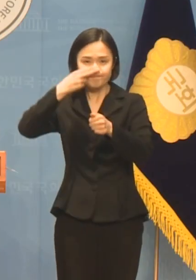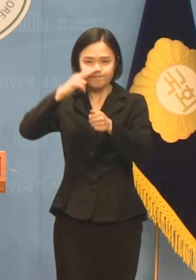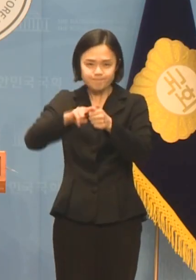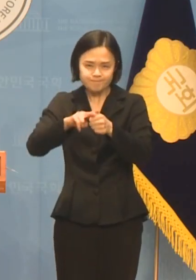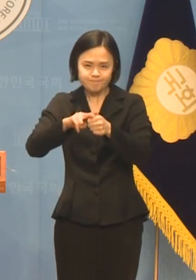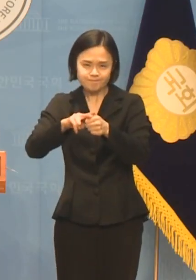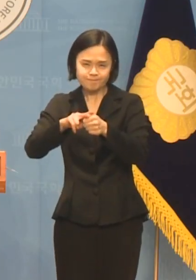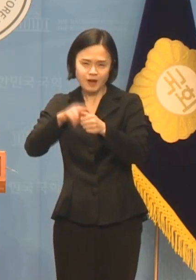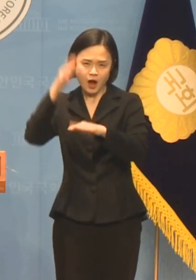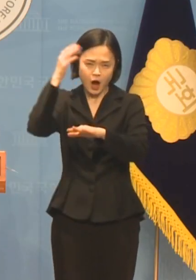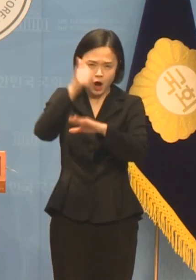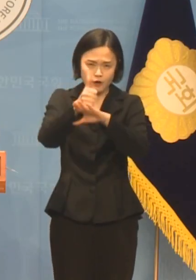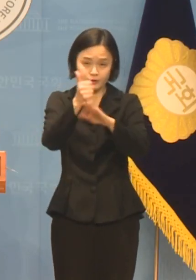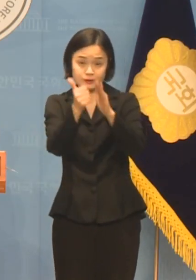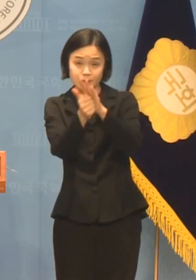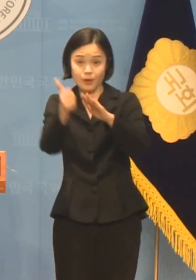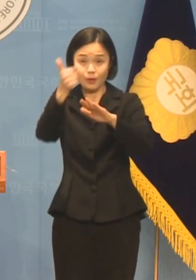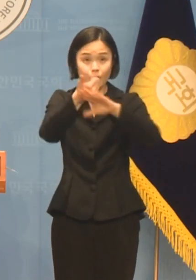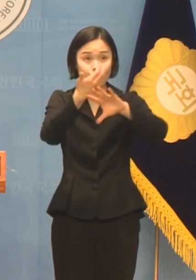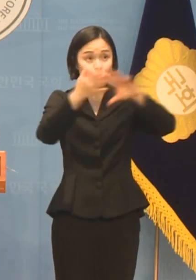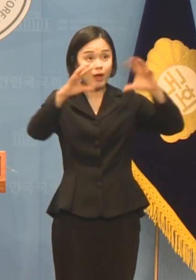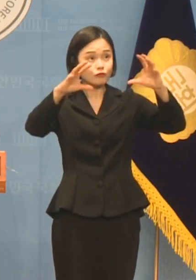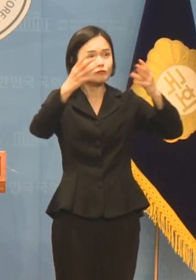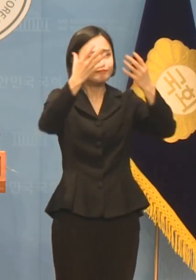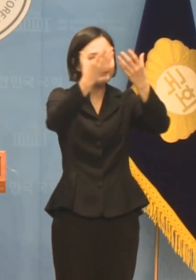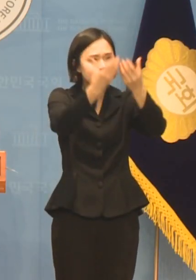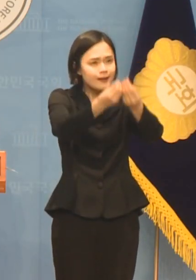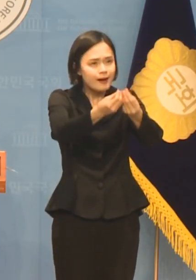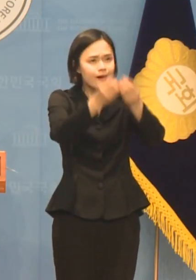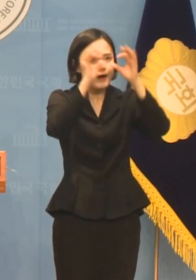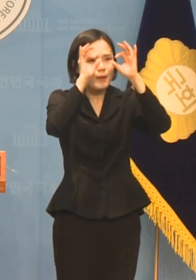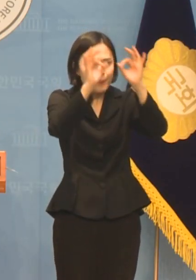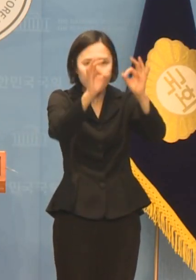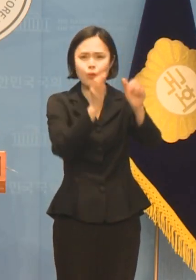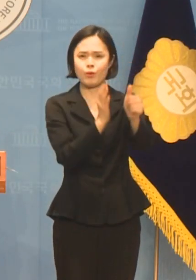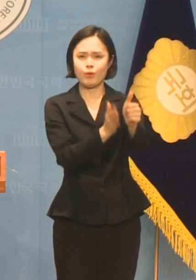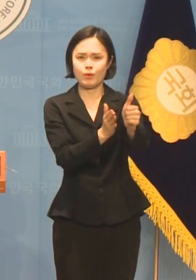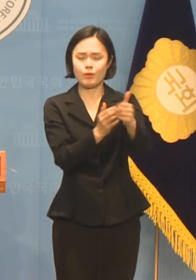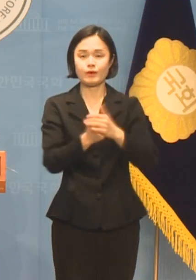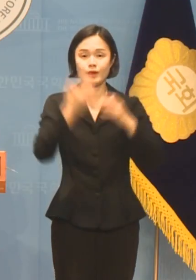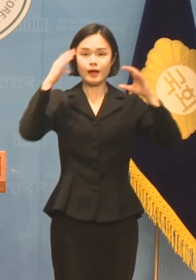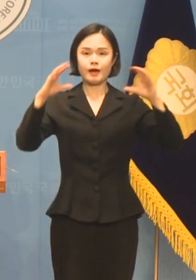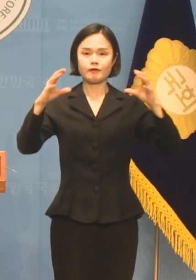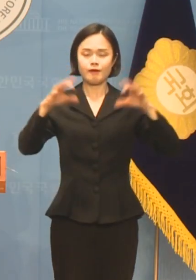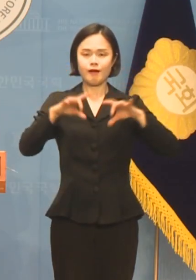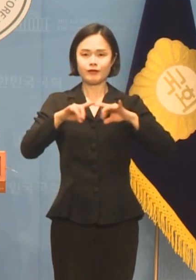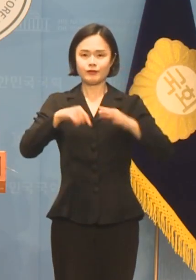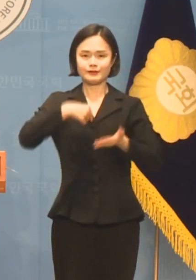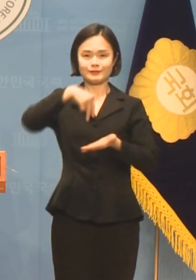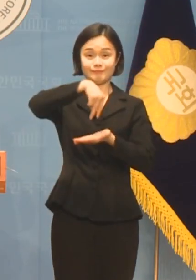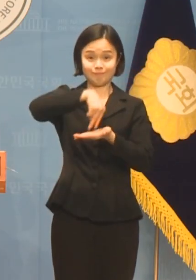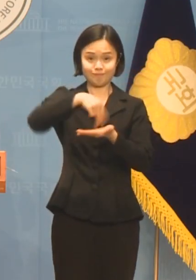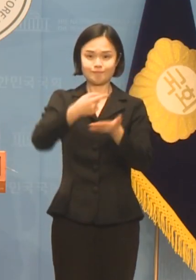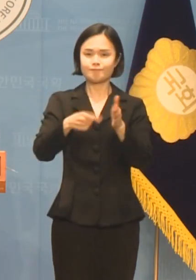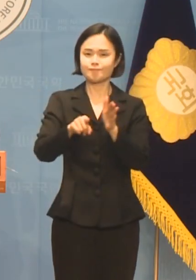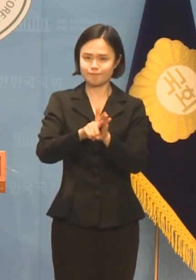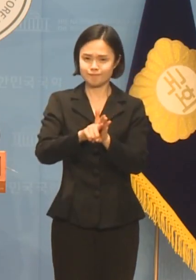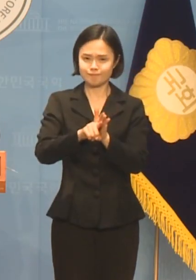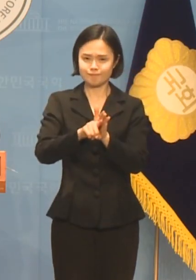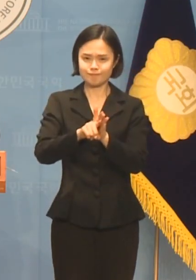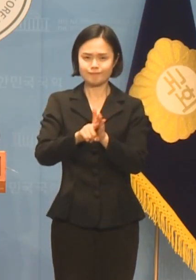이뤄낸 세계의 자원개발 사례를 참고하여 대한민국의 에너지 자립을 위해